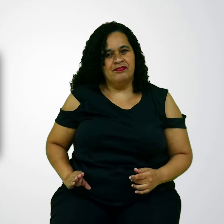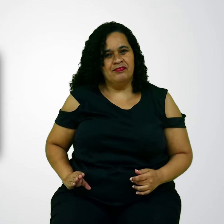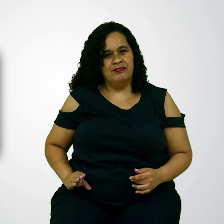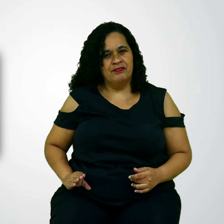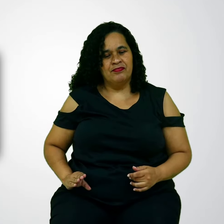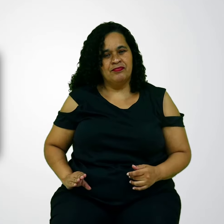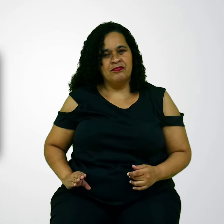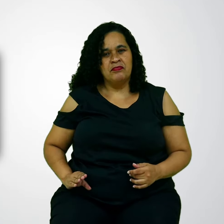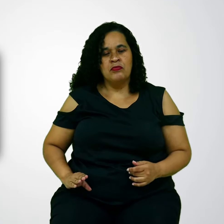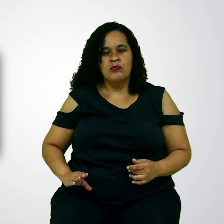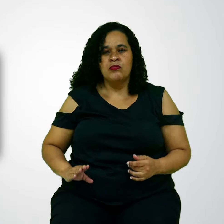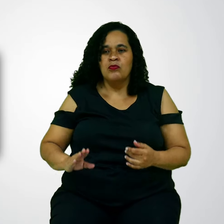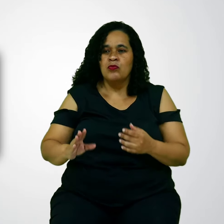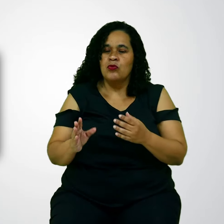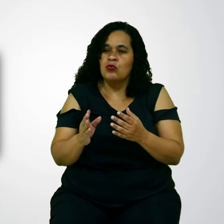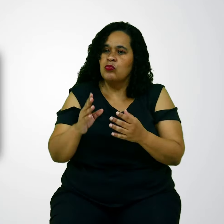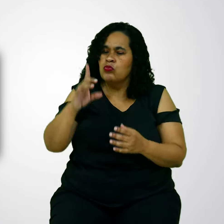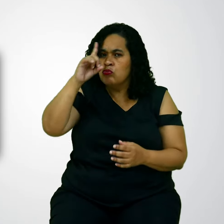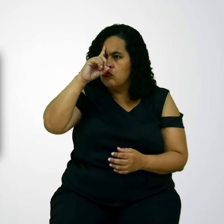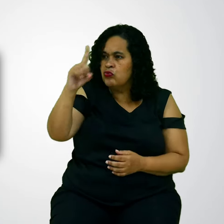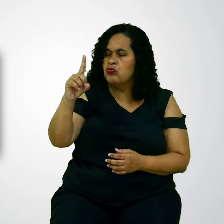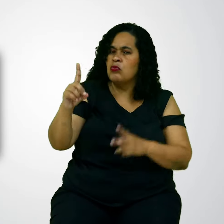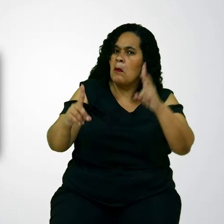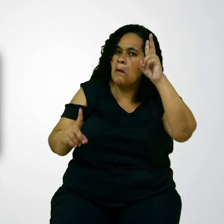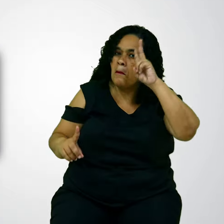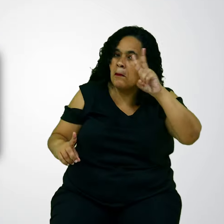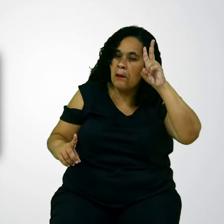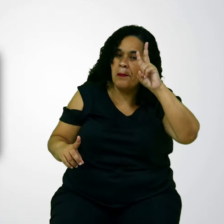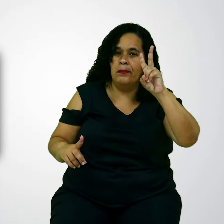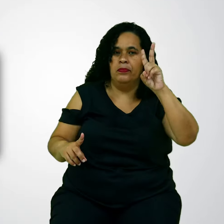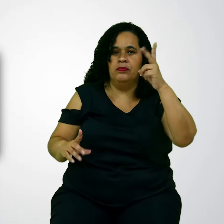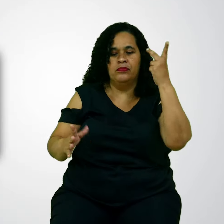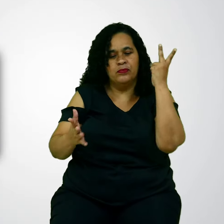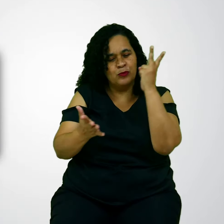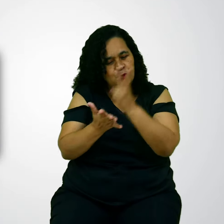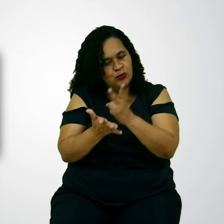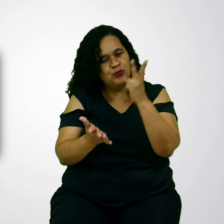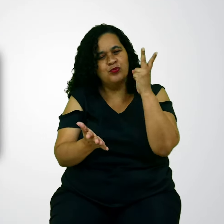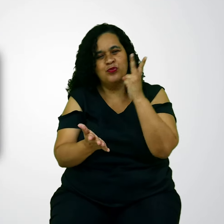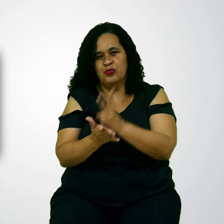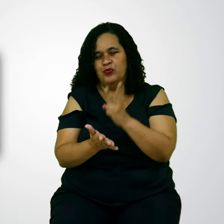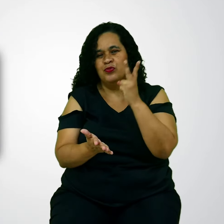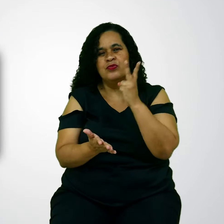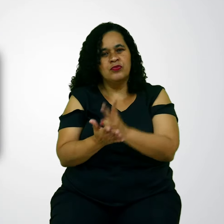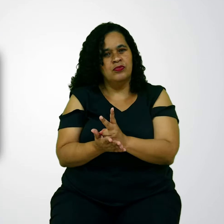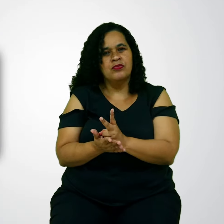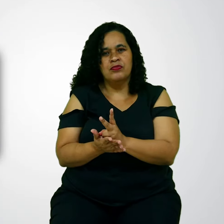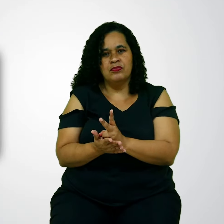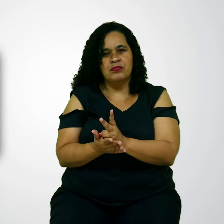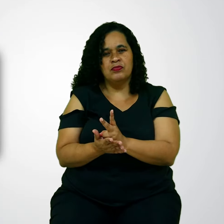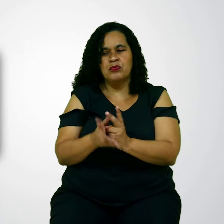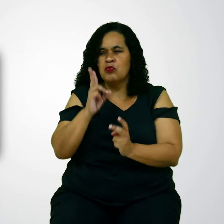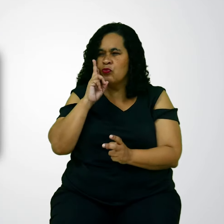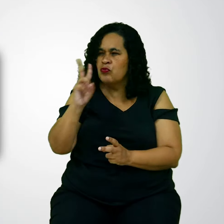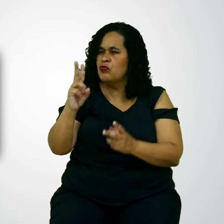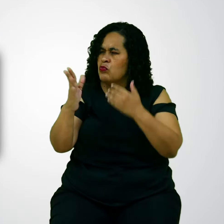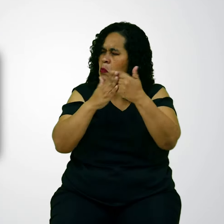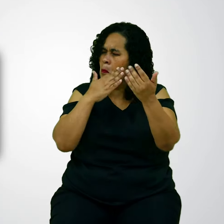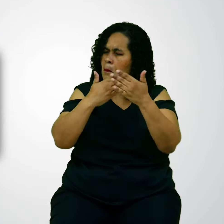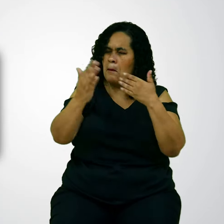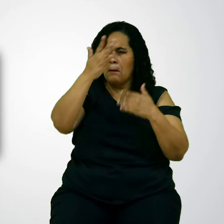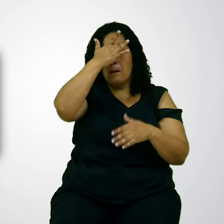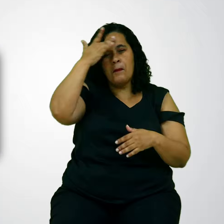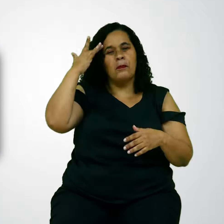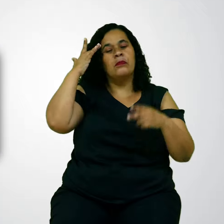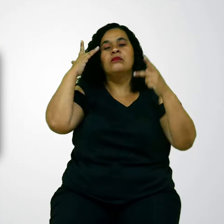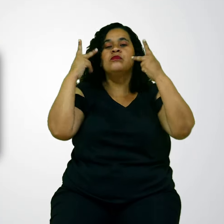irmãozinhos violeiros, eu sempre... qualquer irmão prega, eu ouço qualquer irmão pregar, sabe? Não precisa ser o Hernando Dias